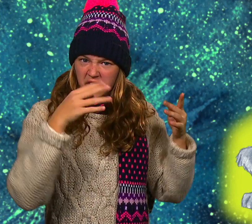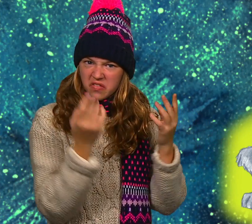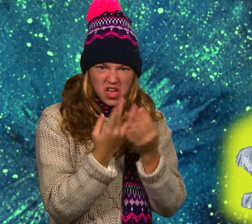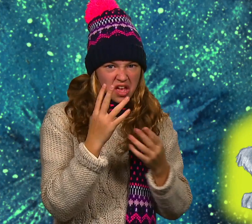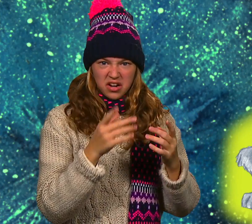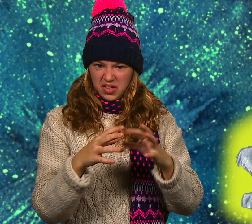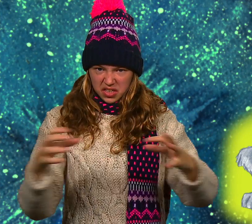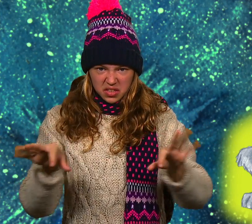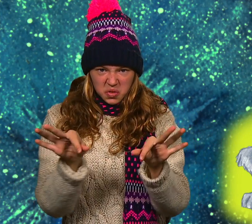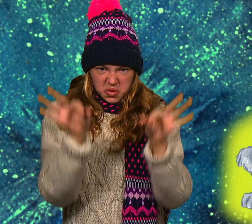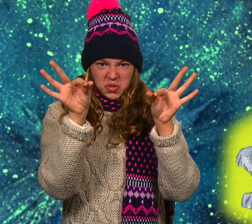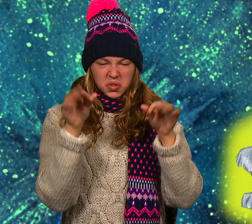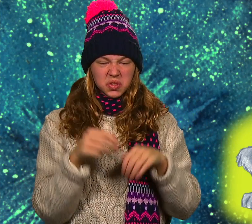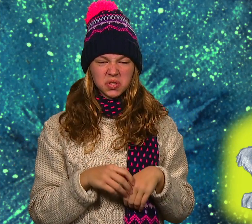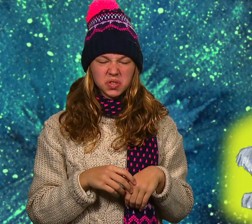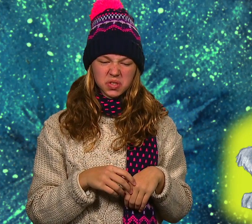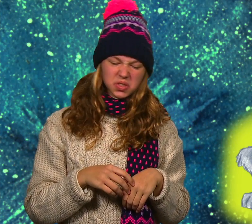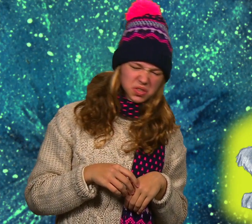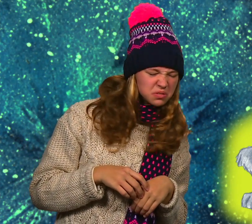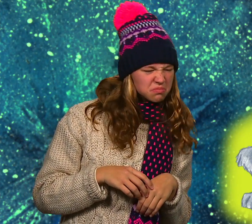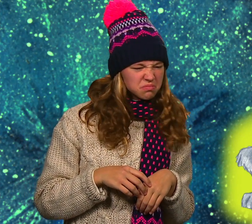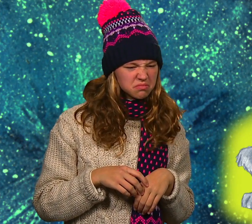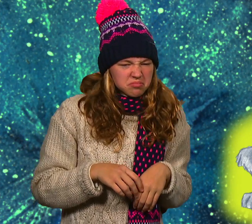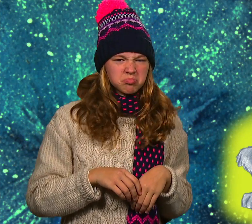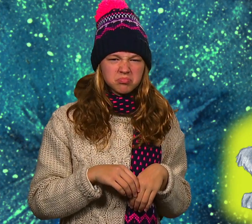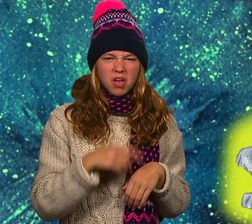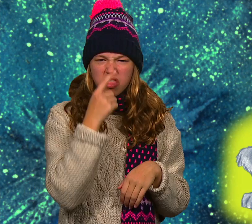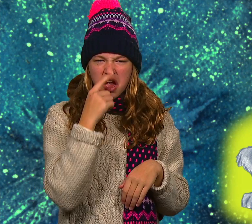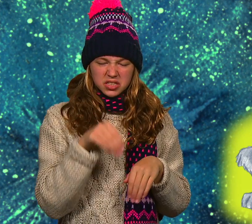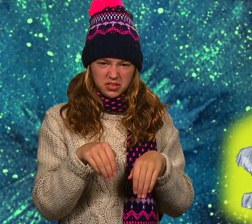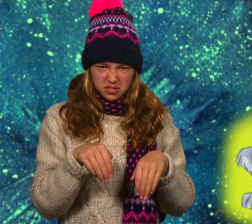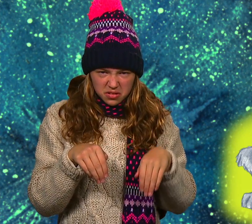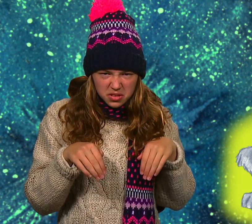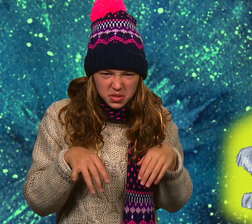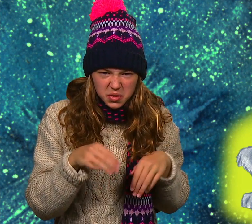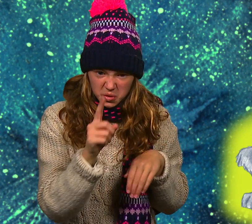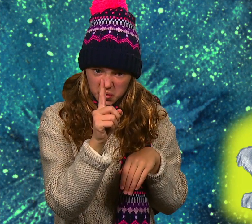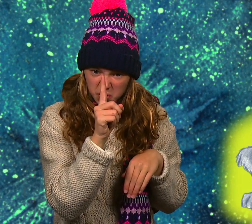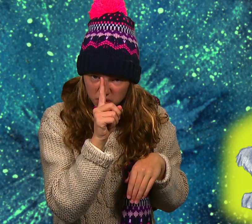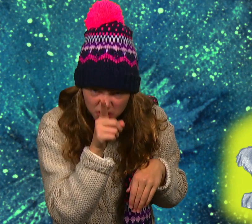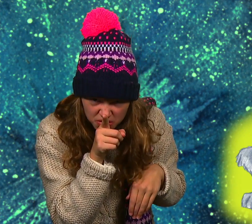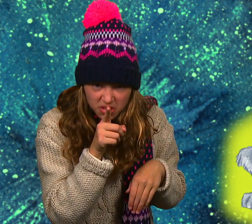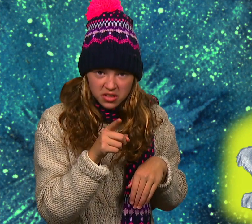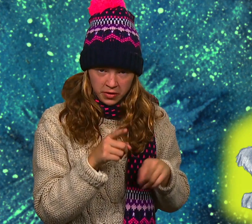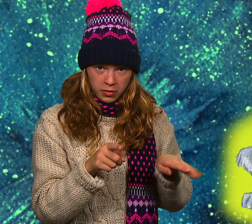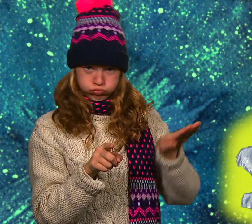ein kleines Auto und ein schwarzes Teil mit so einer komischen langen Antenne dran.